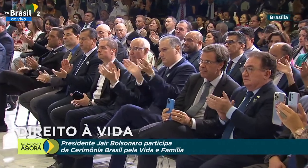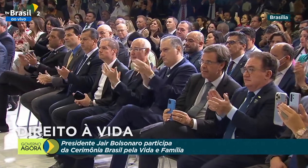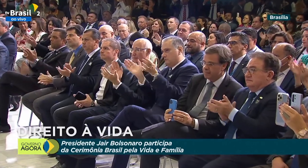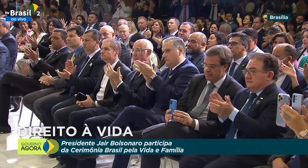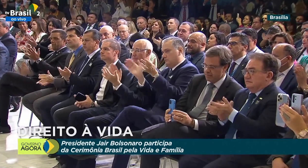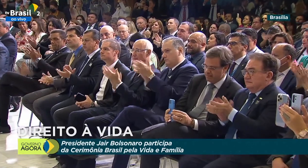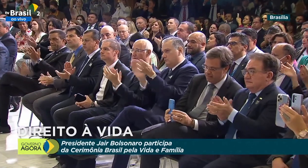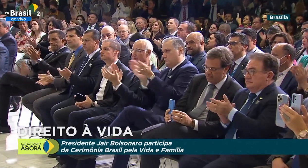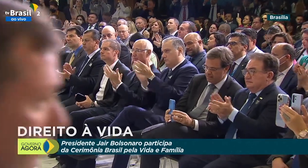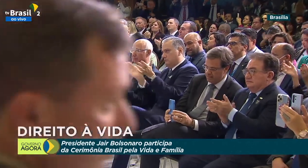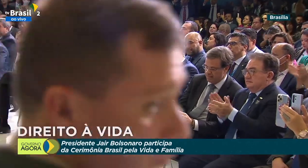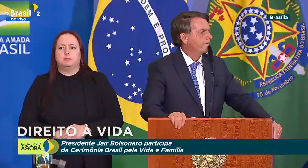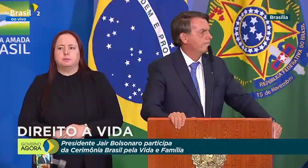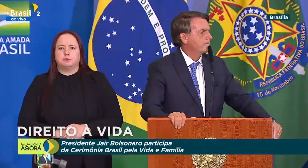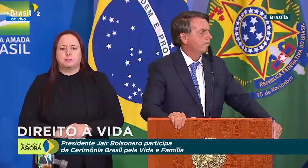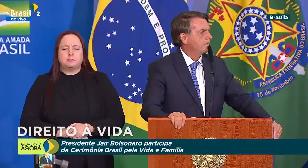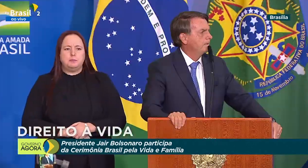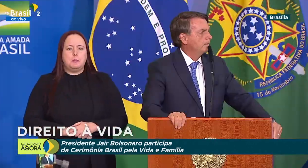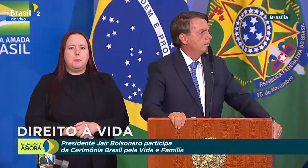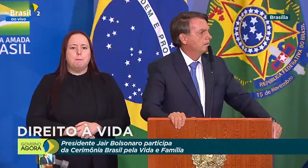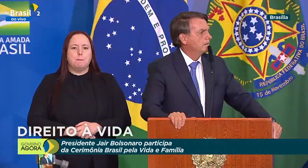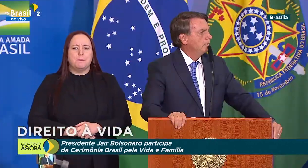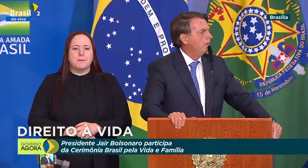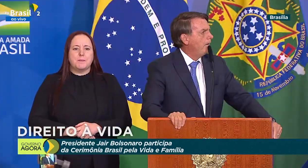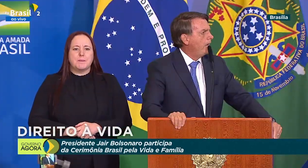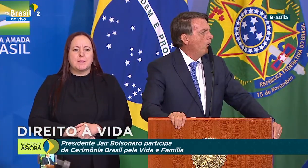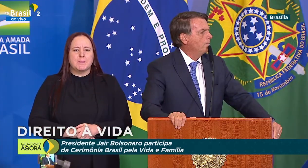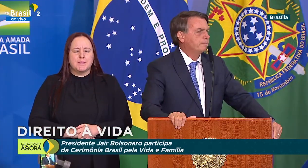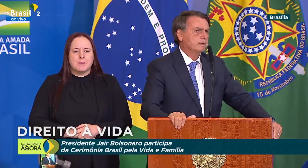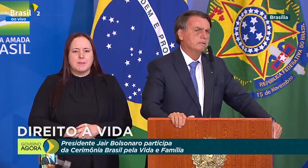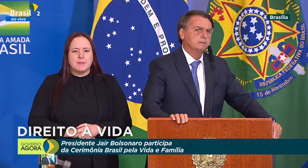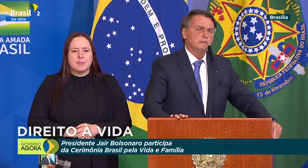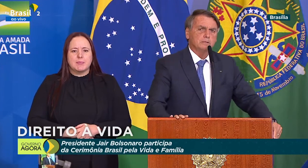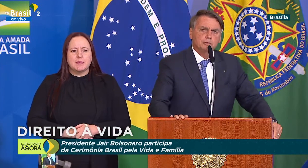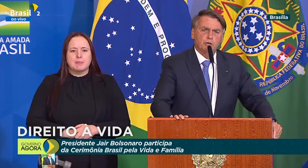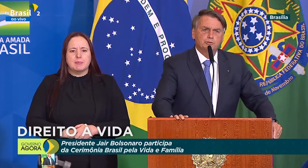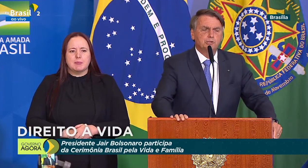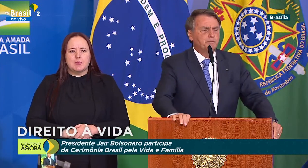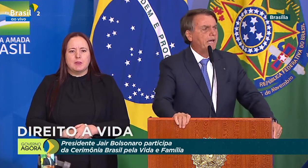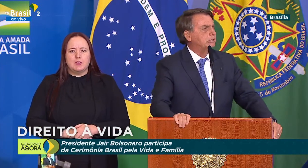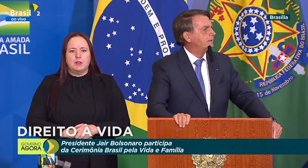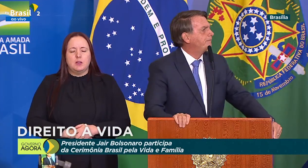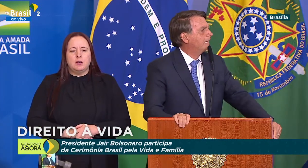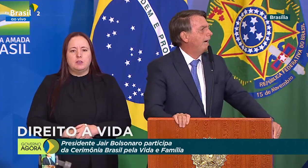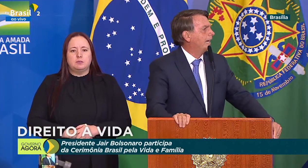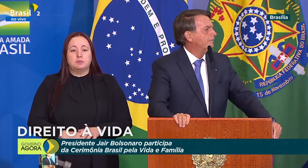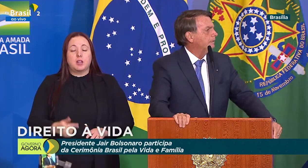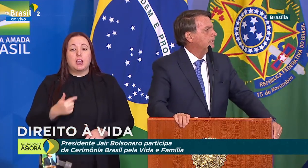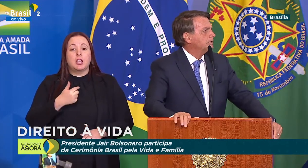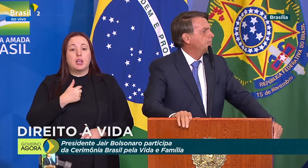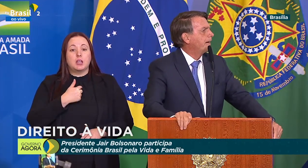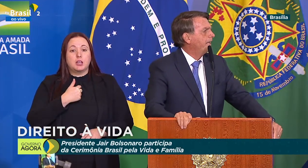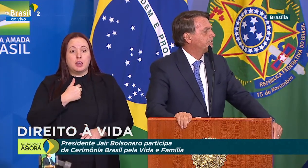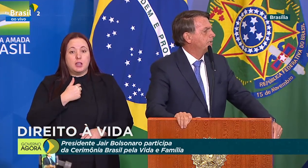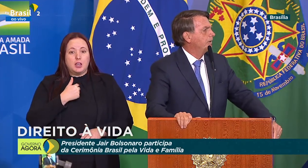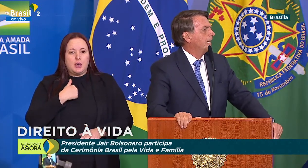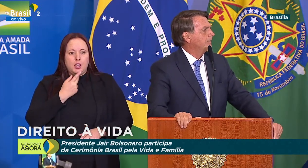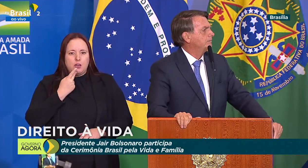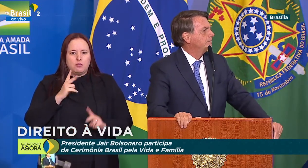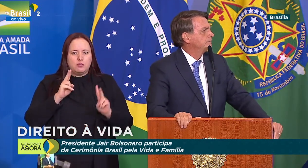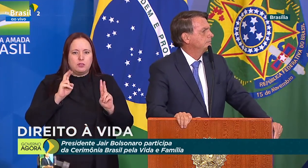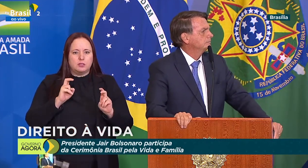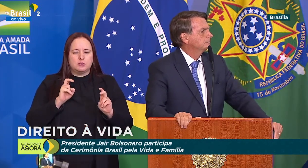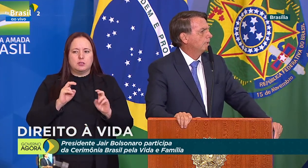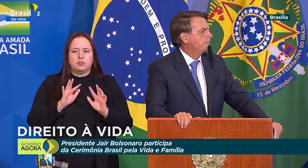E aí Olá eu sou suspeito para falar de